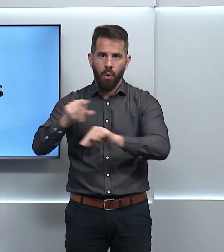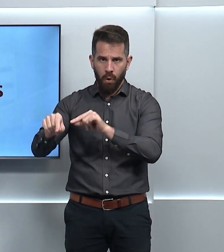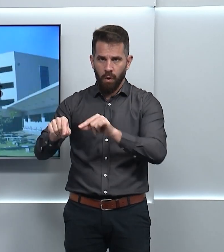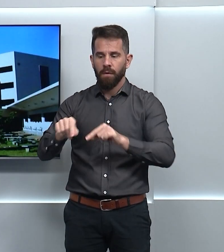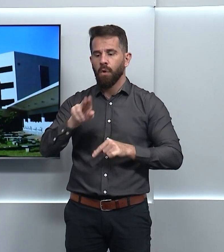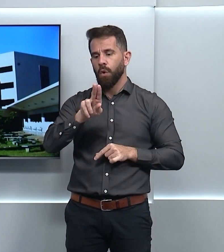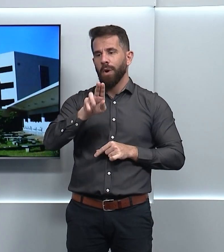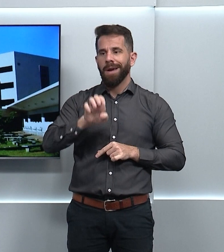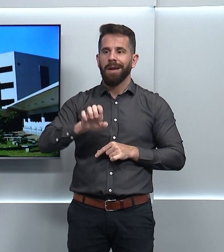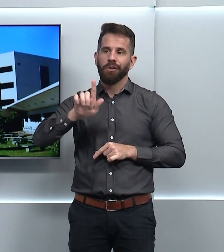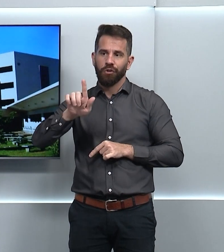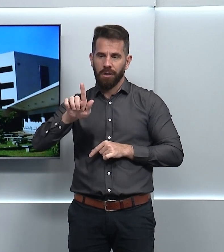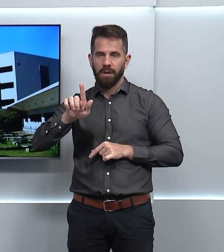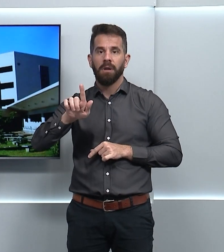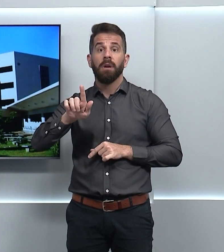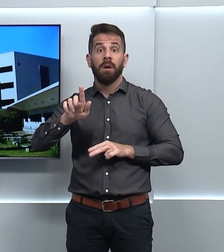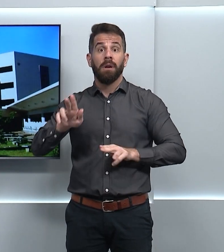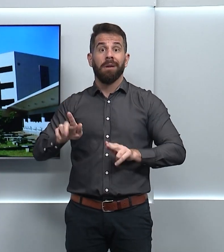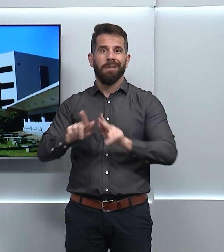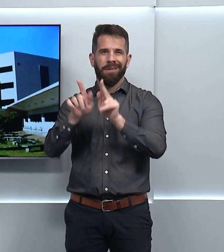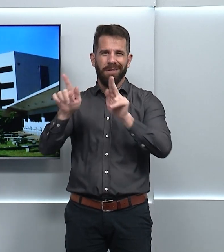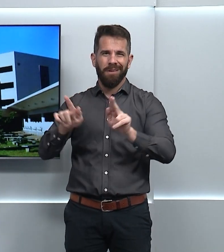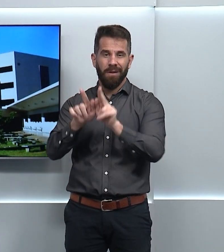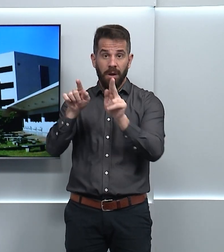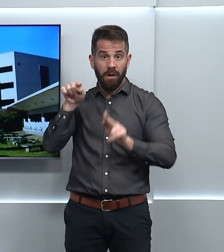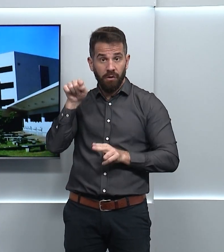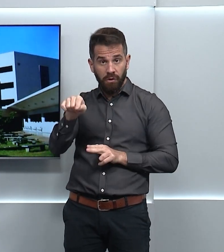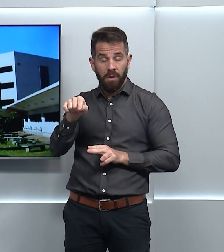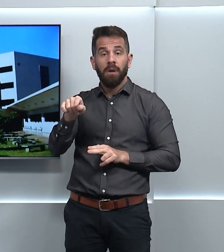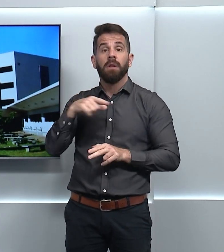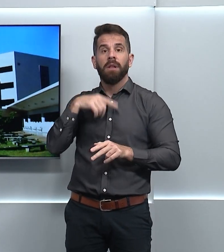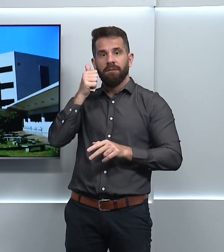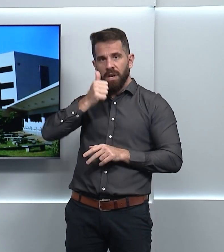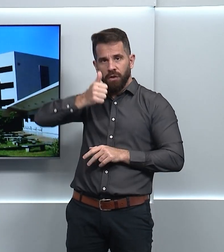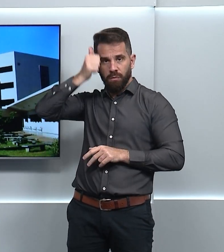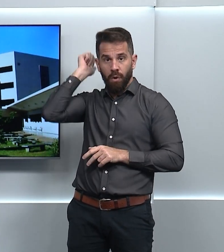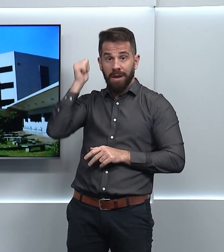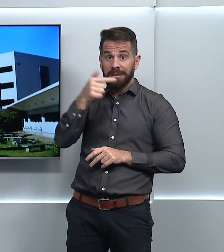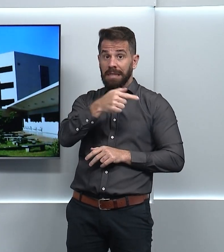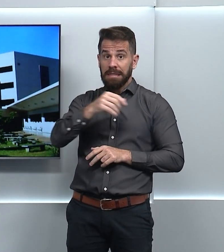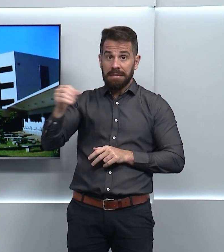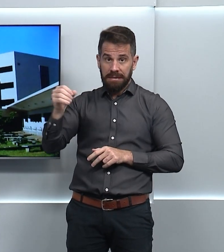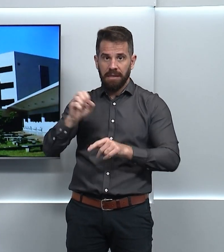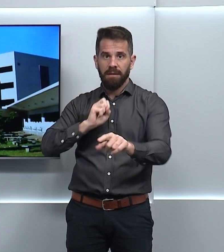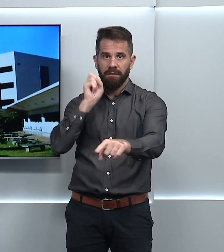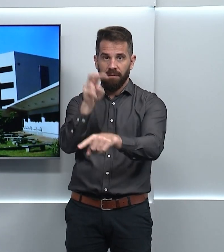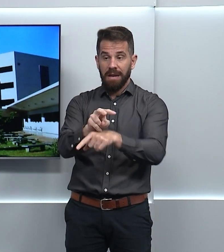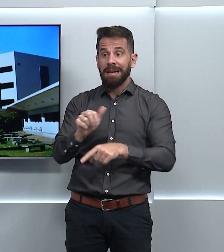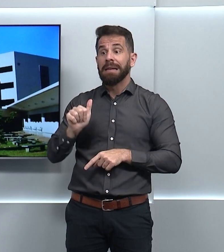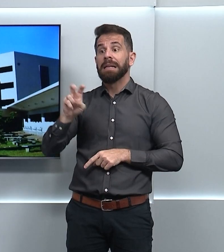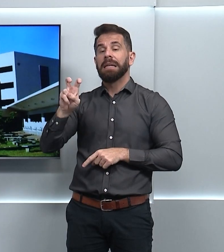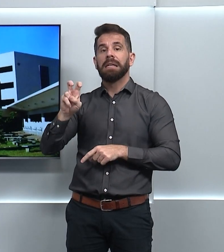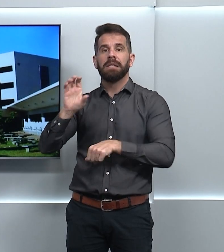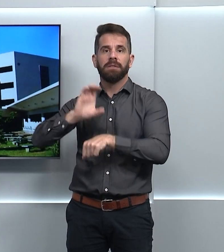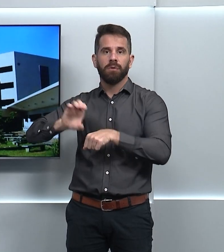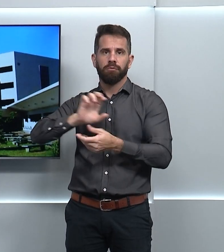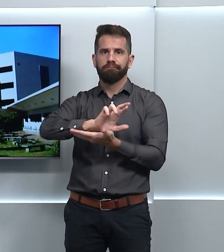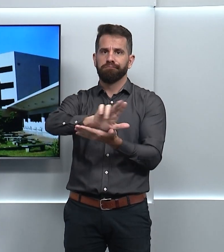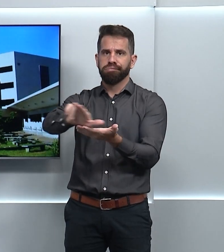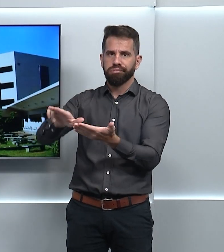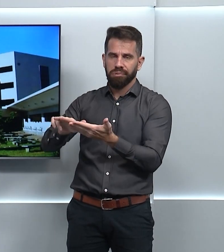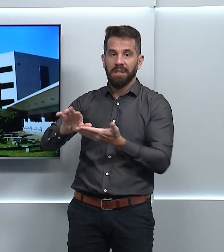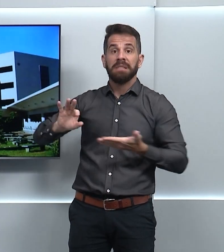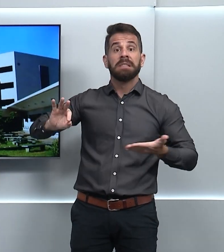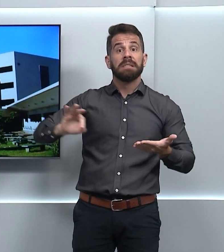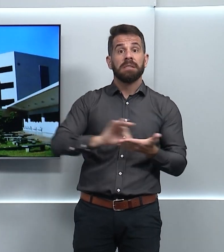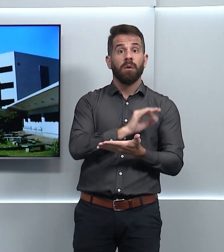Goiás. No vestibular, são ofertadas 700 vagas, em 15 cursos de graduação. As inscrições podem ser feitas até o